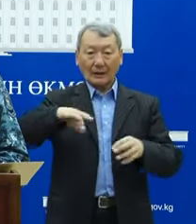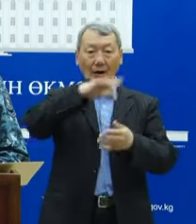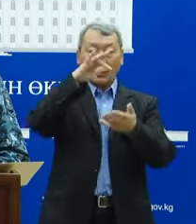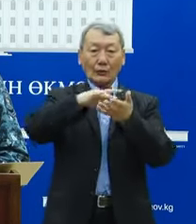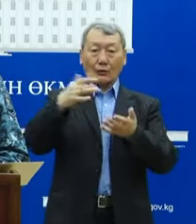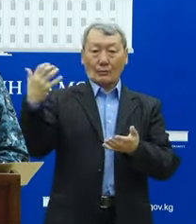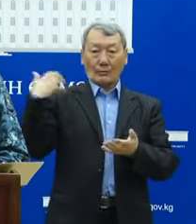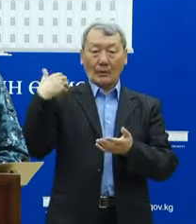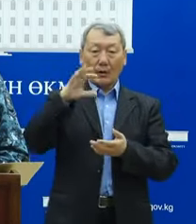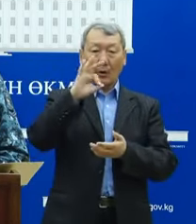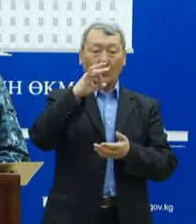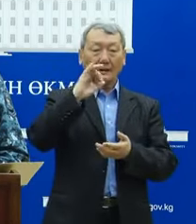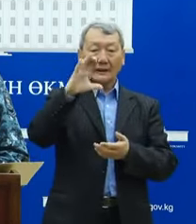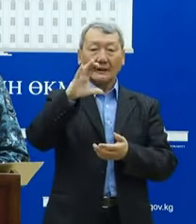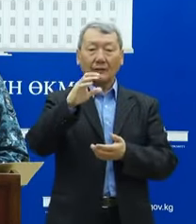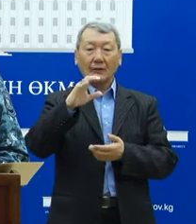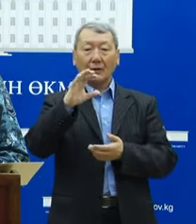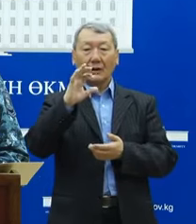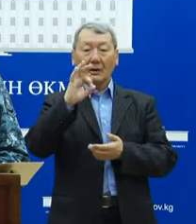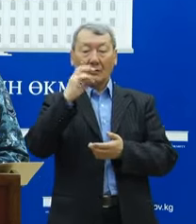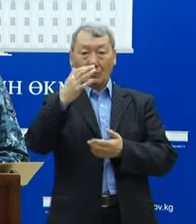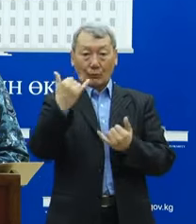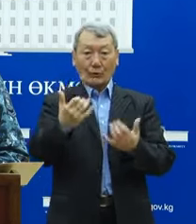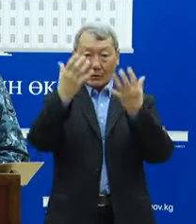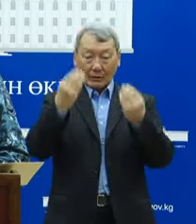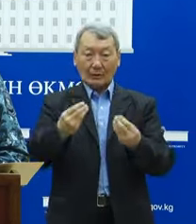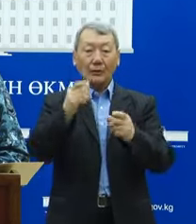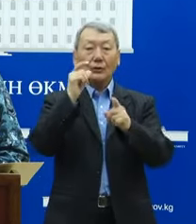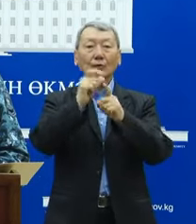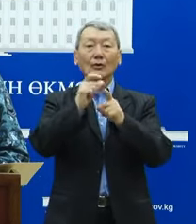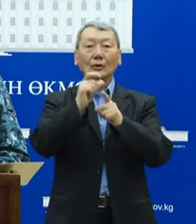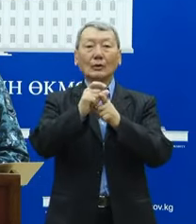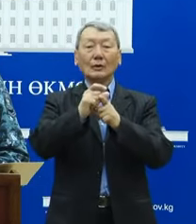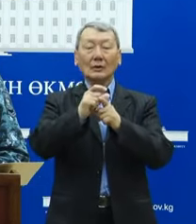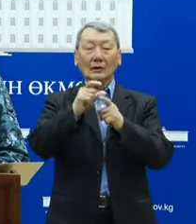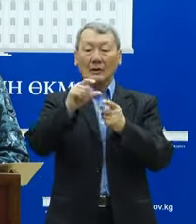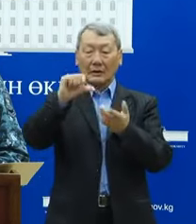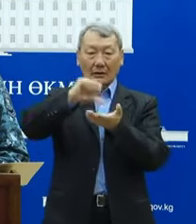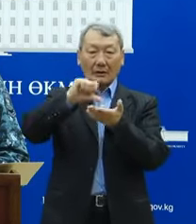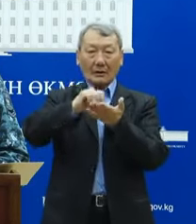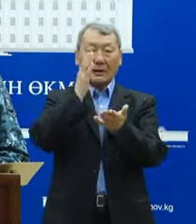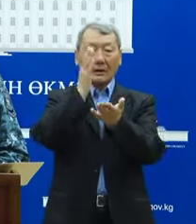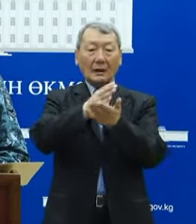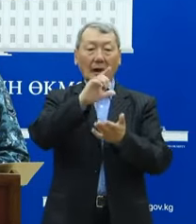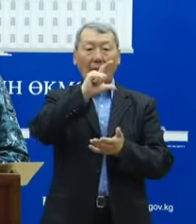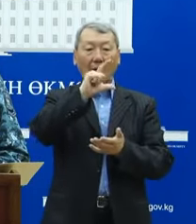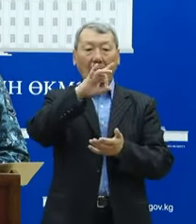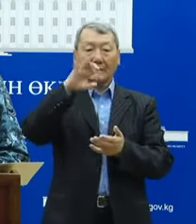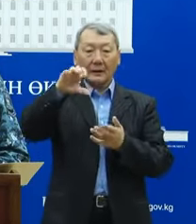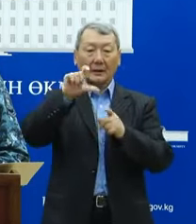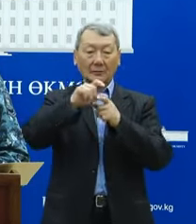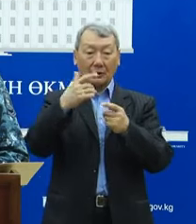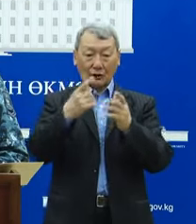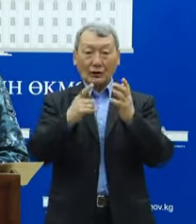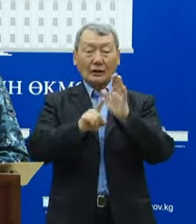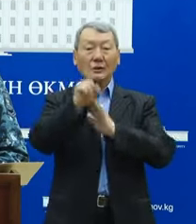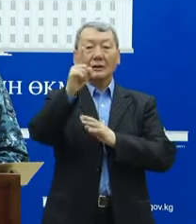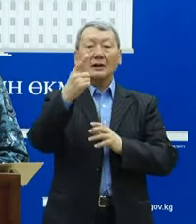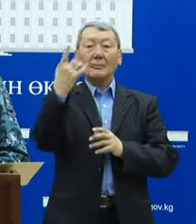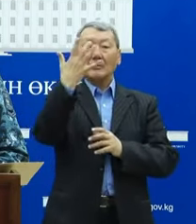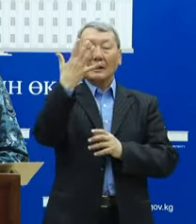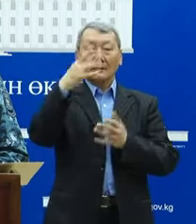шаарынын коменданты Орозалиев Алмаз Кыдырмаевич болду. Бүгүнкү биздин басма сөз, биздин брифингди Түз Ободон ЛТР, КТРК, Лато 24,